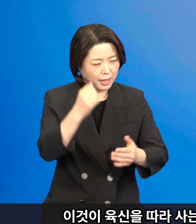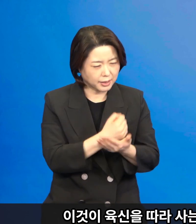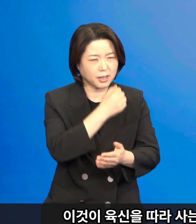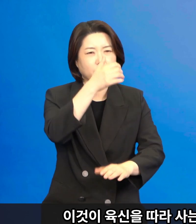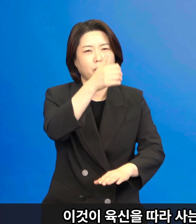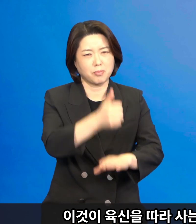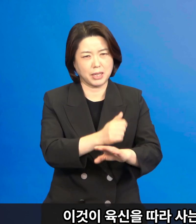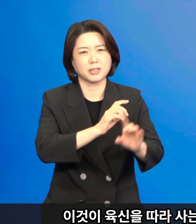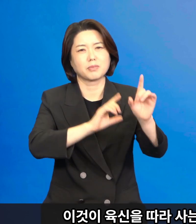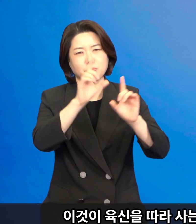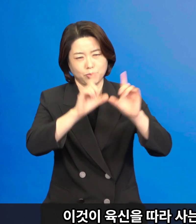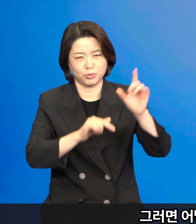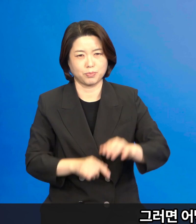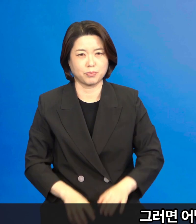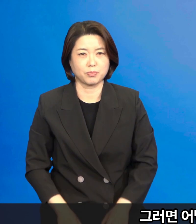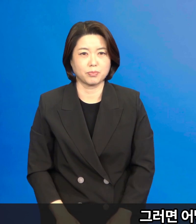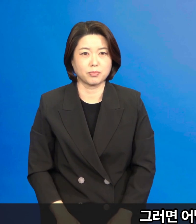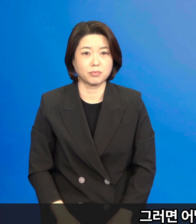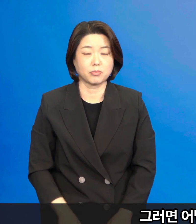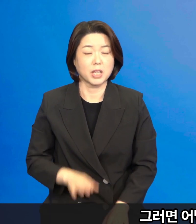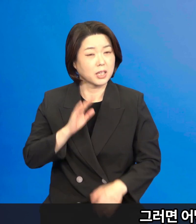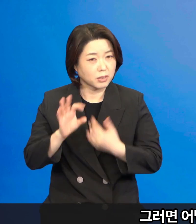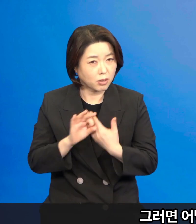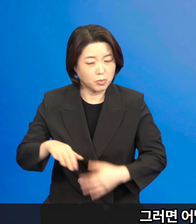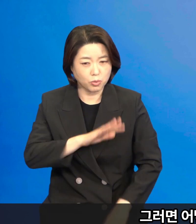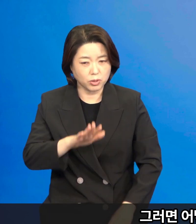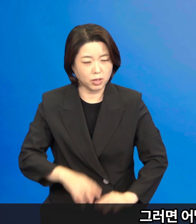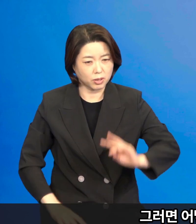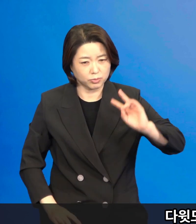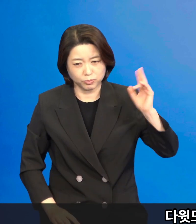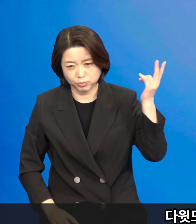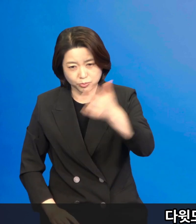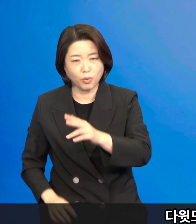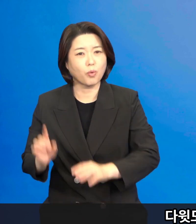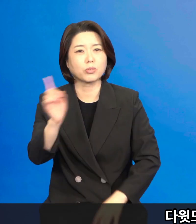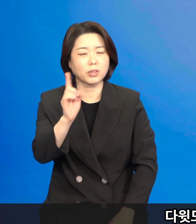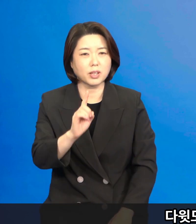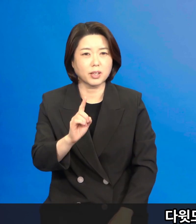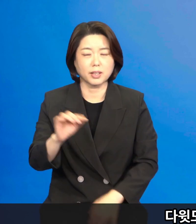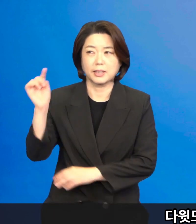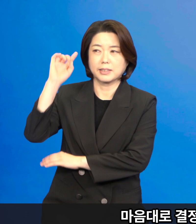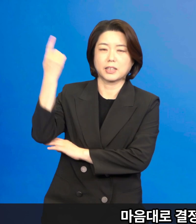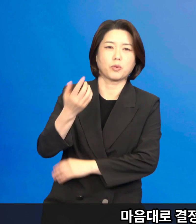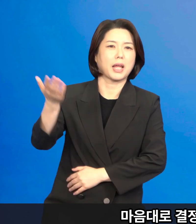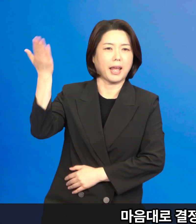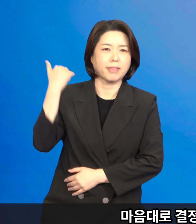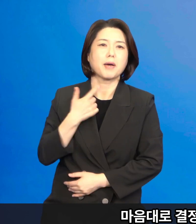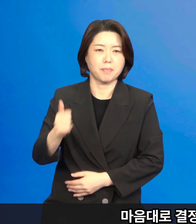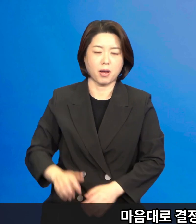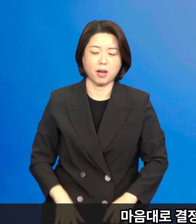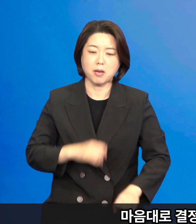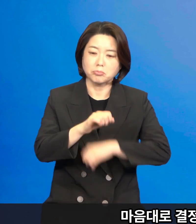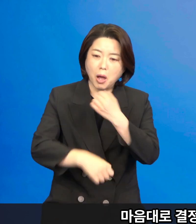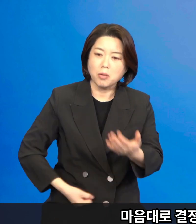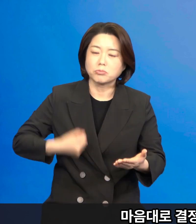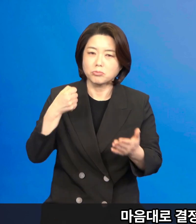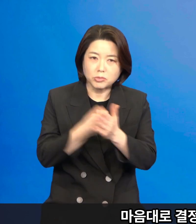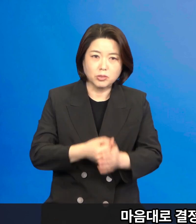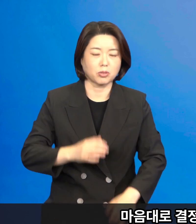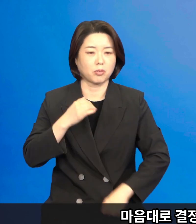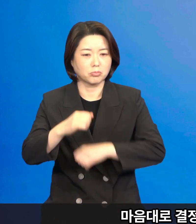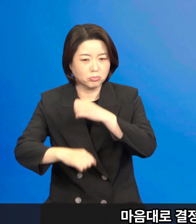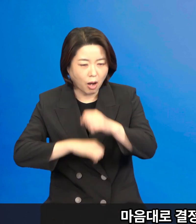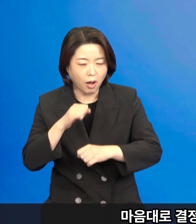마지막 모습입니다. 그러면 어떻게 돌이켜야 되느냐? 다윗도 한때 그랬어요. 마음대로 결정하고